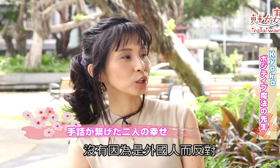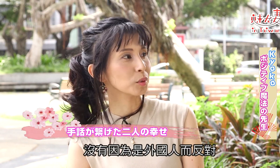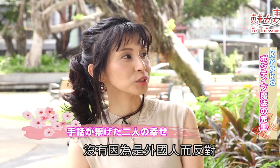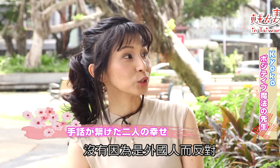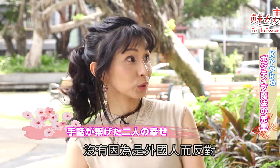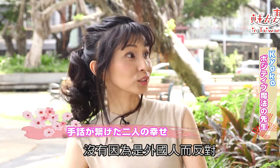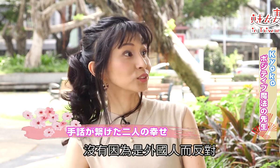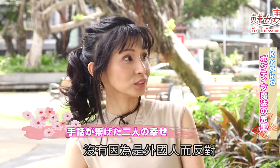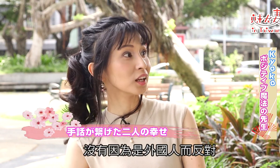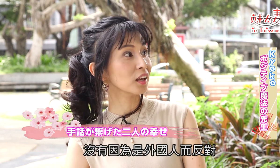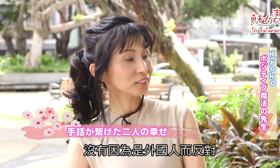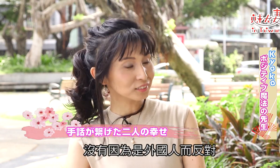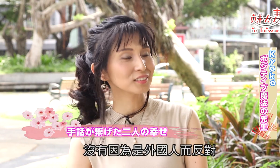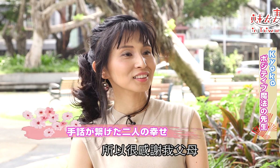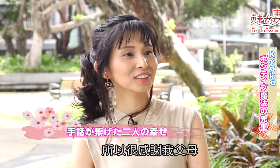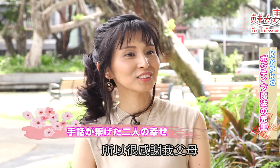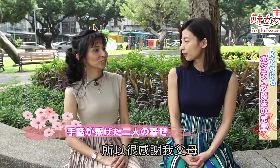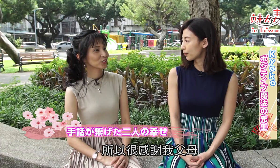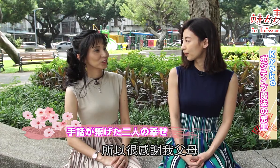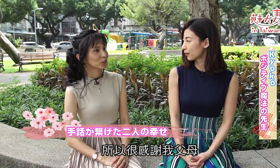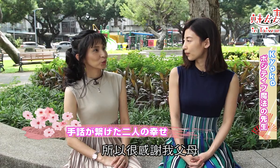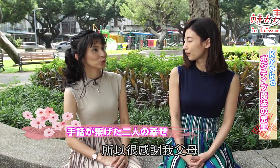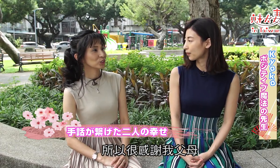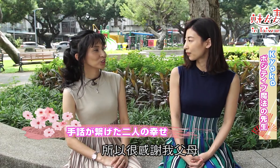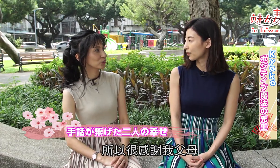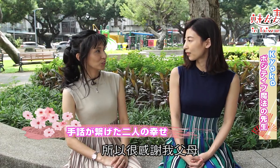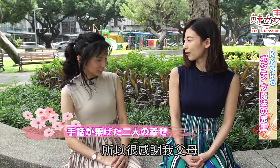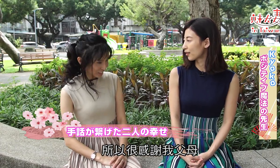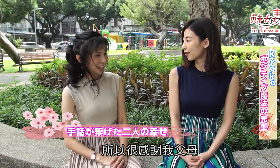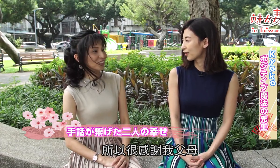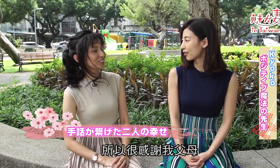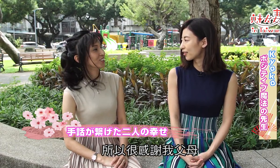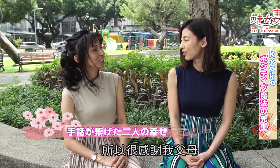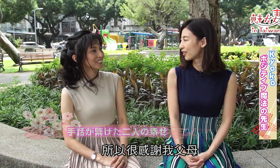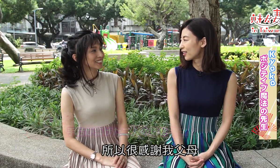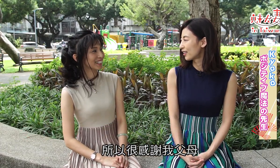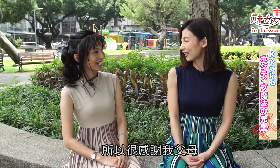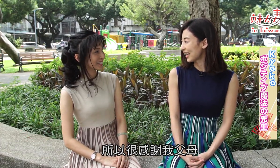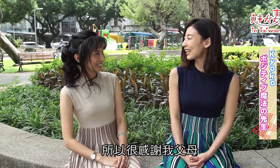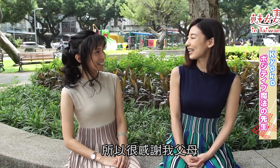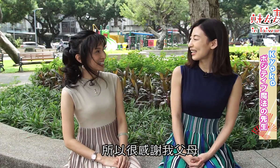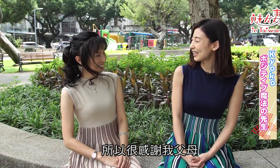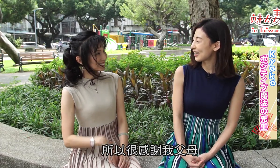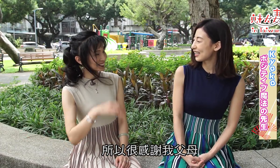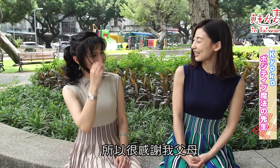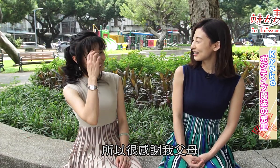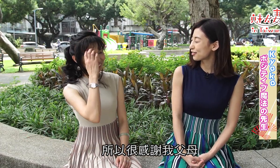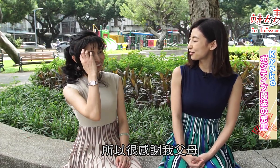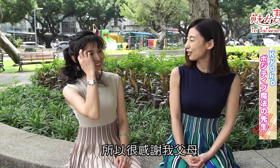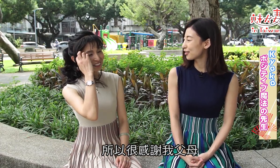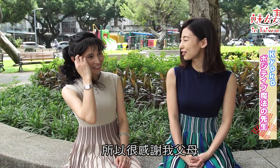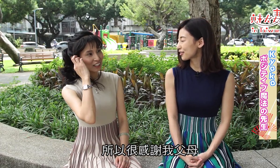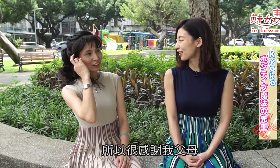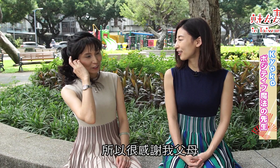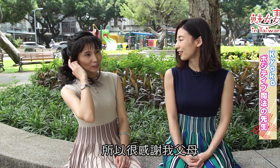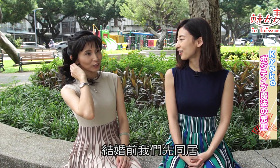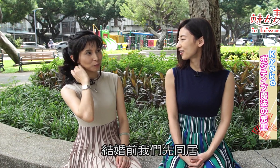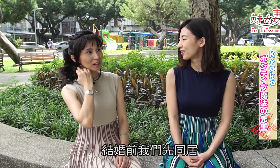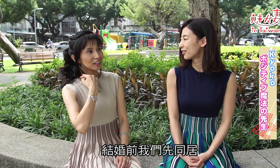メみたいなのはなくて、うんうん、だからあの本当に理解のある両親で感謝っていうのが一つですね。で、まあ、